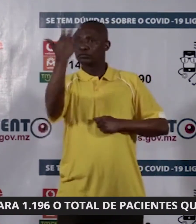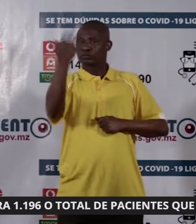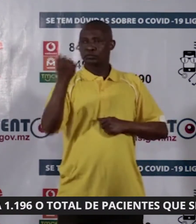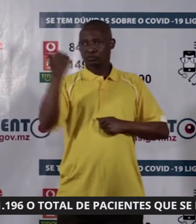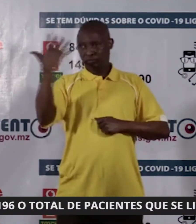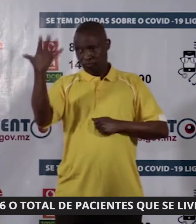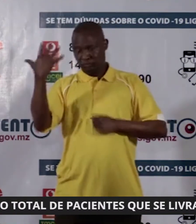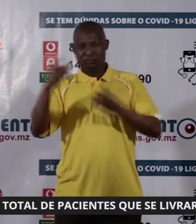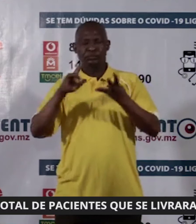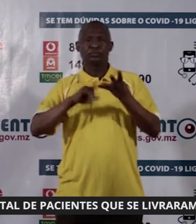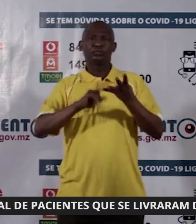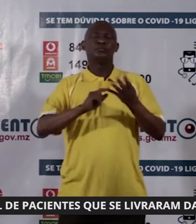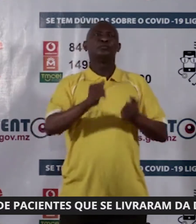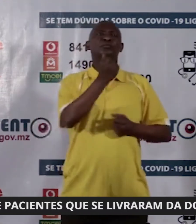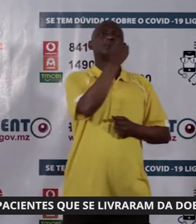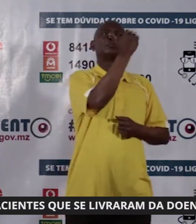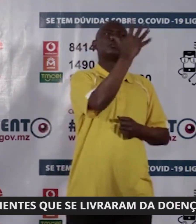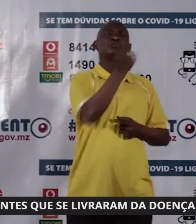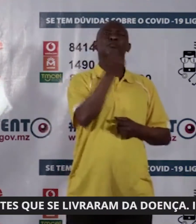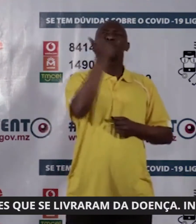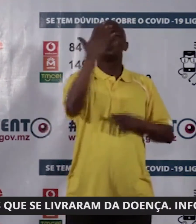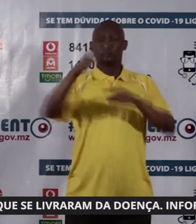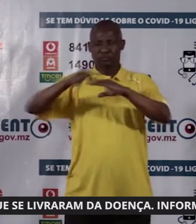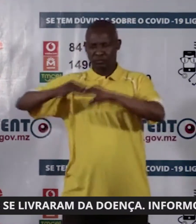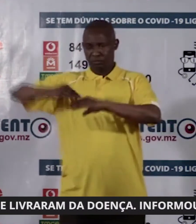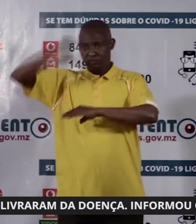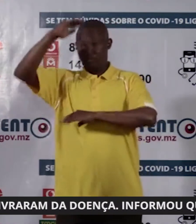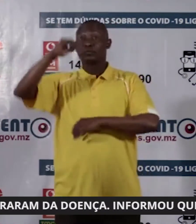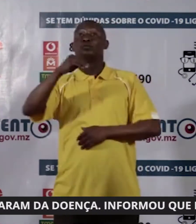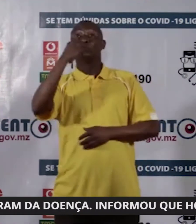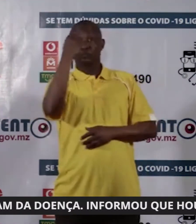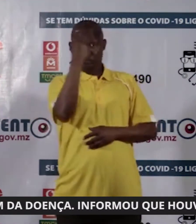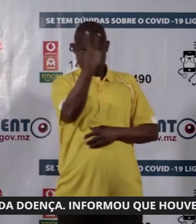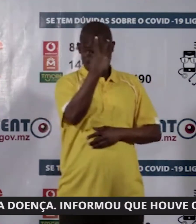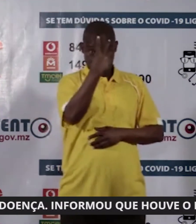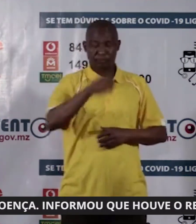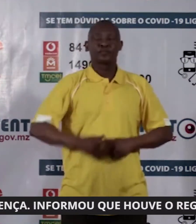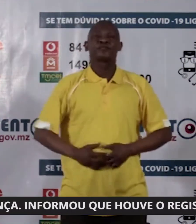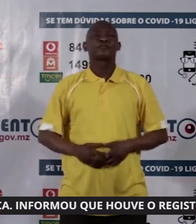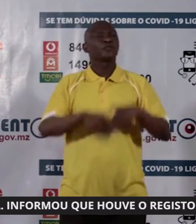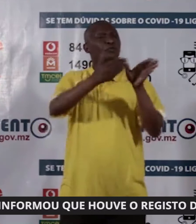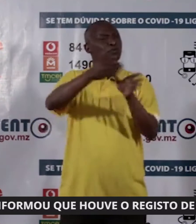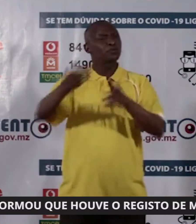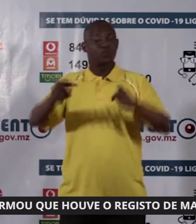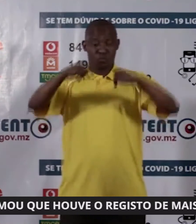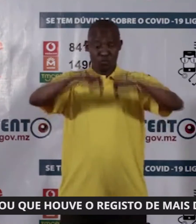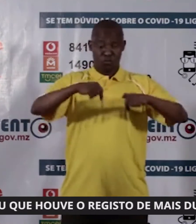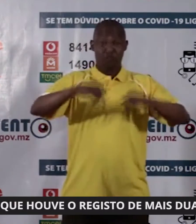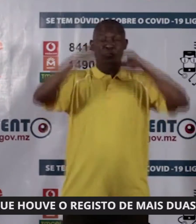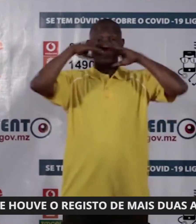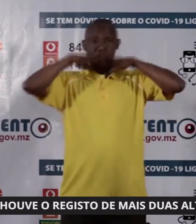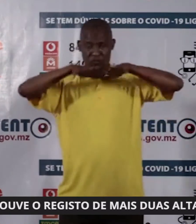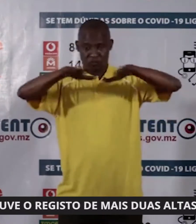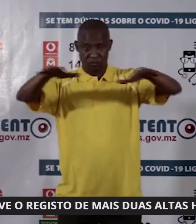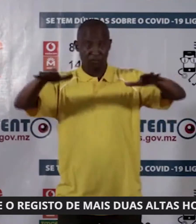de 65 anos de idade, 3. Os casos hoje reportados encontram-se em isolamento